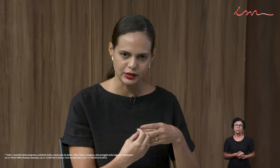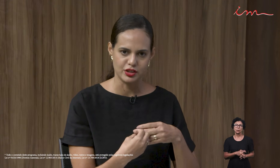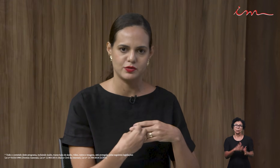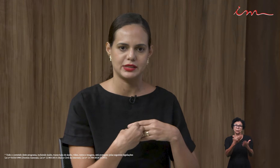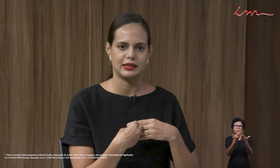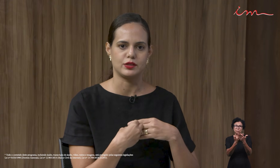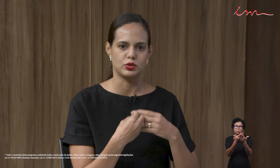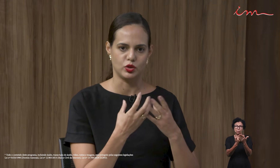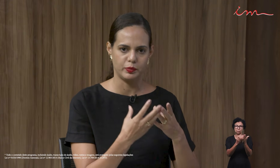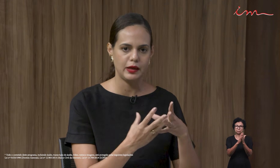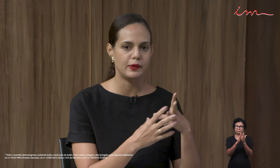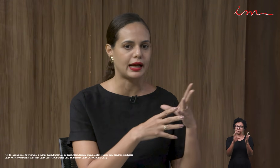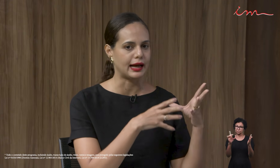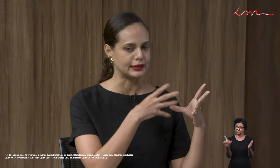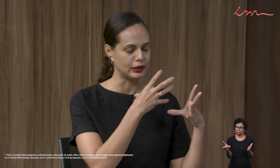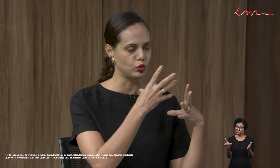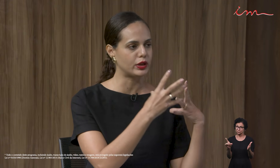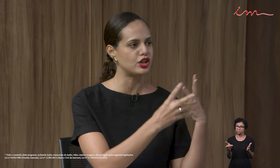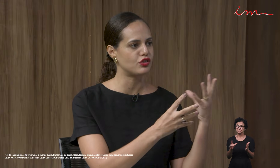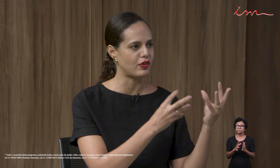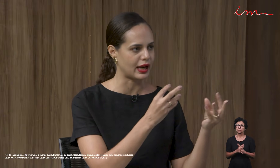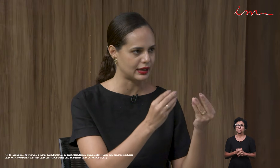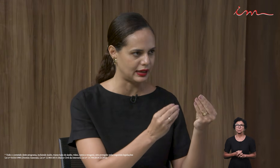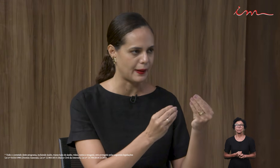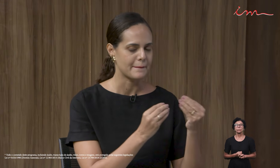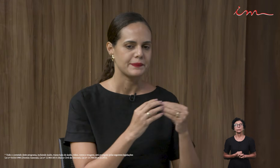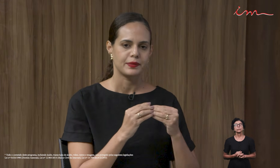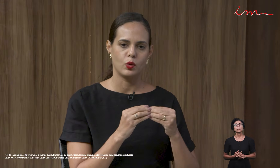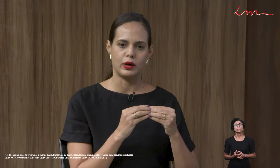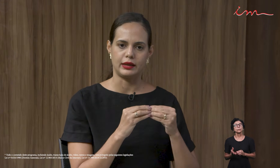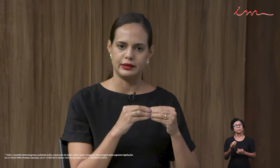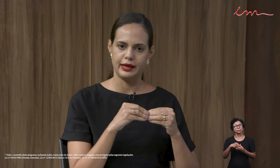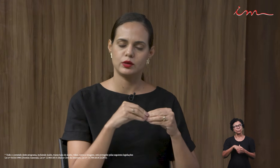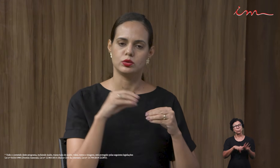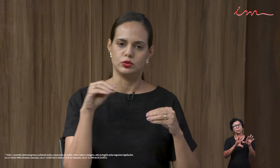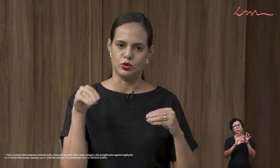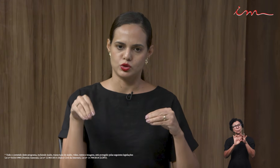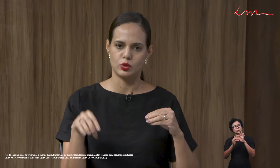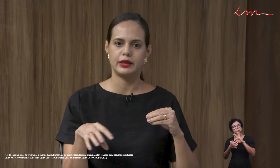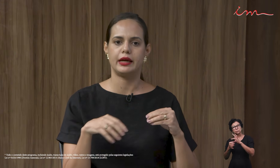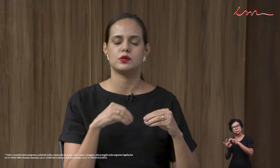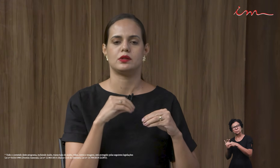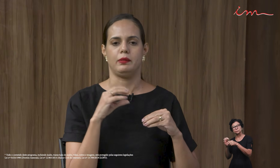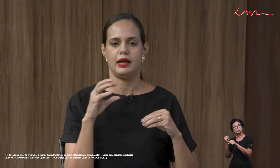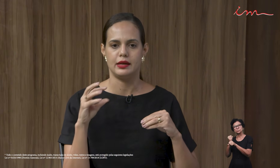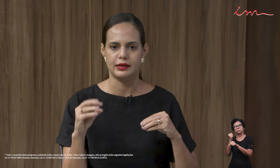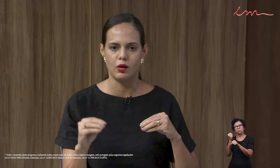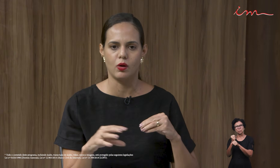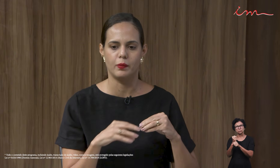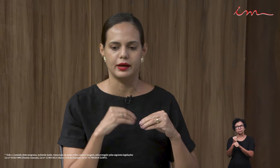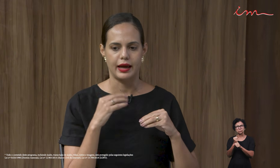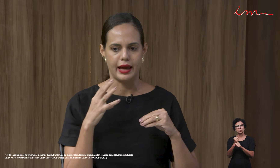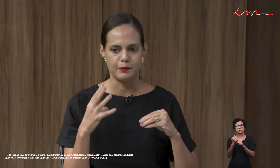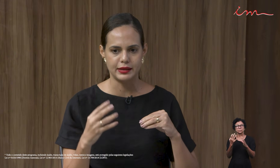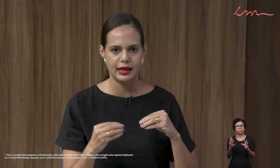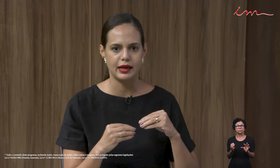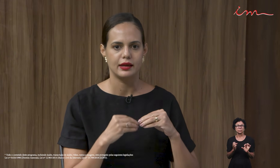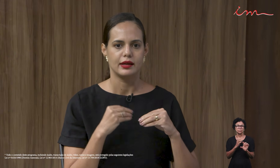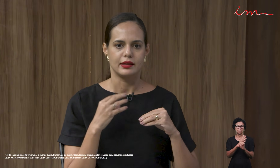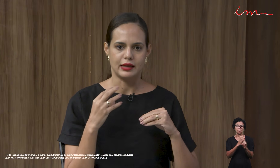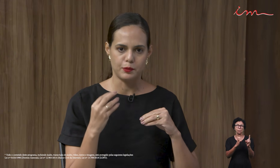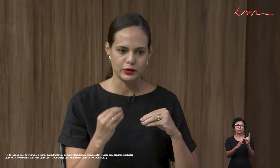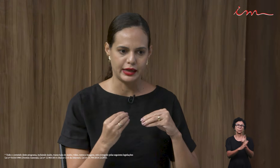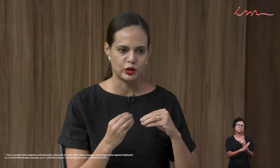é importante você estar estudando Bíblia, aquilo tudo que a gente fala aqui, dentro do nosso contexto também, da obra,